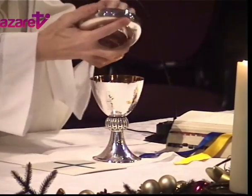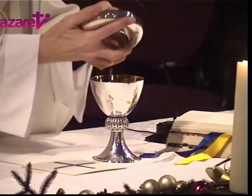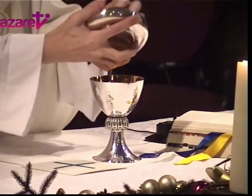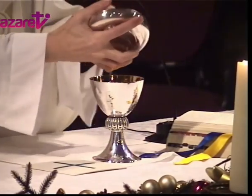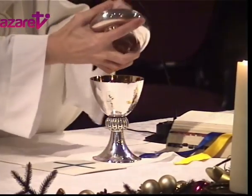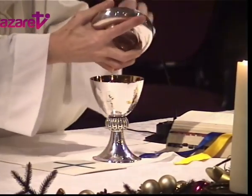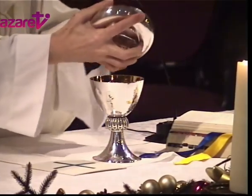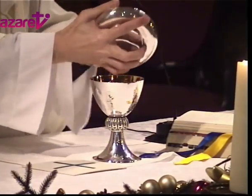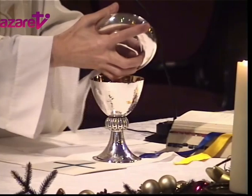amándonos. Estás aquí,